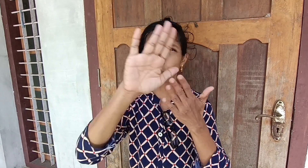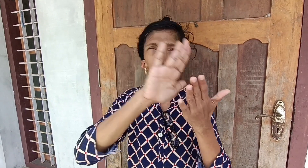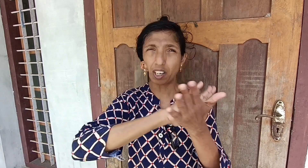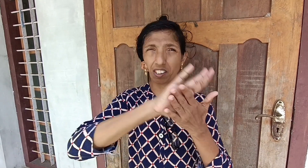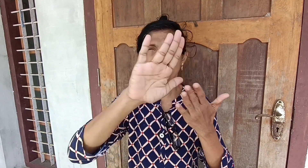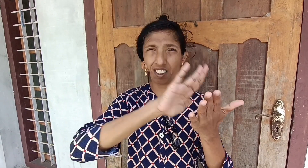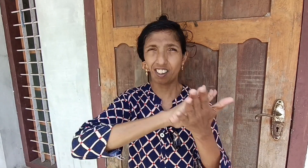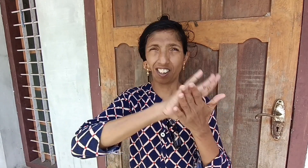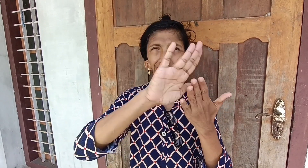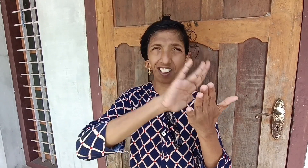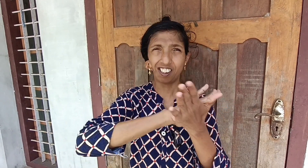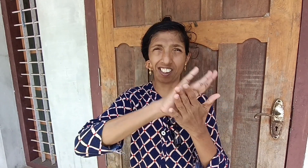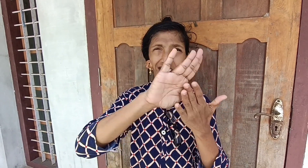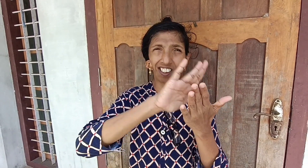ഹരിപ്പാട്